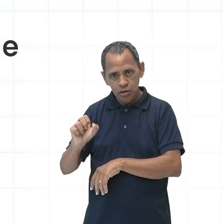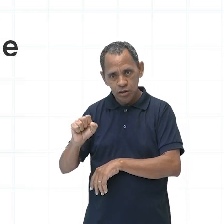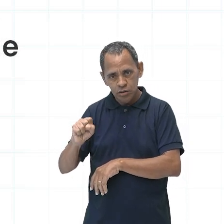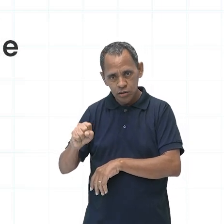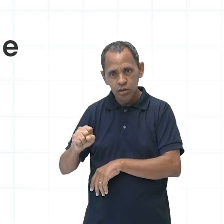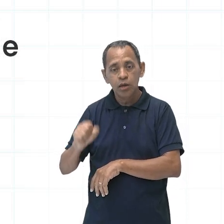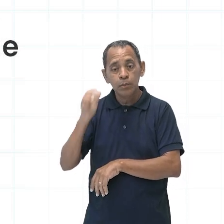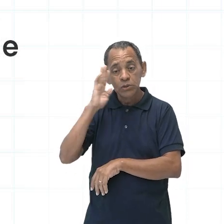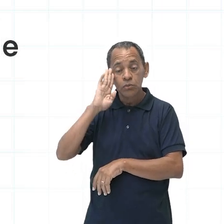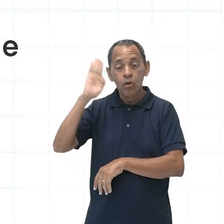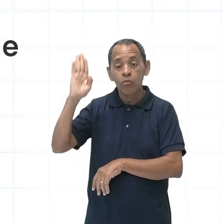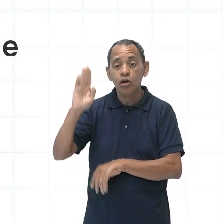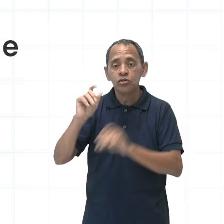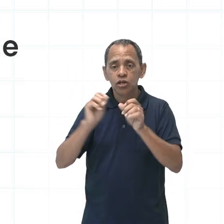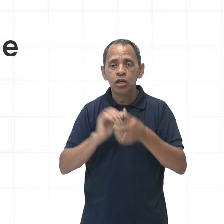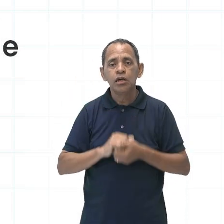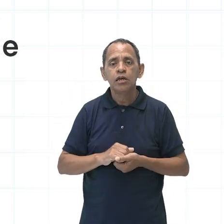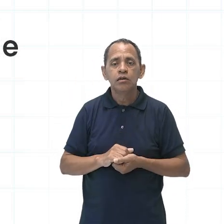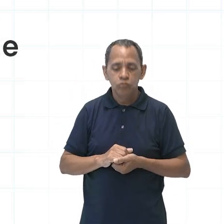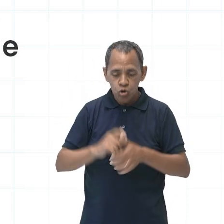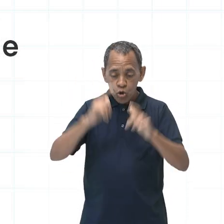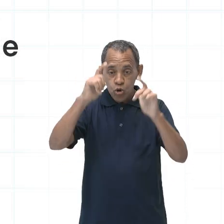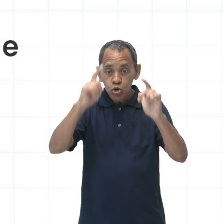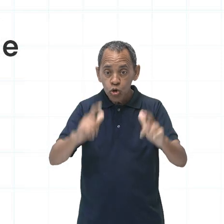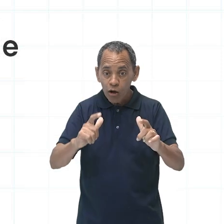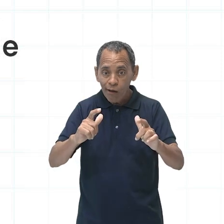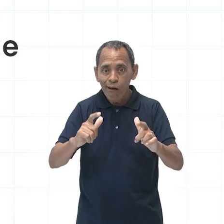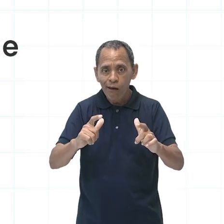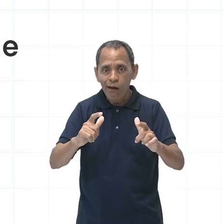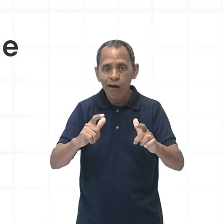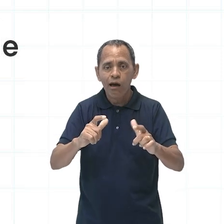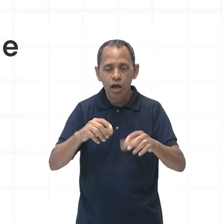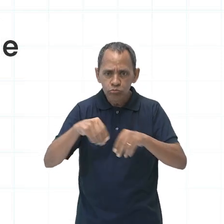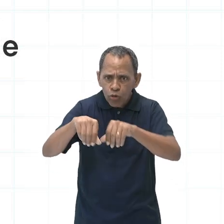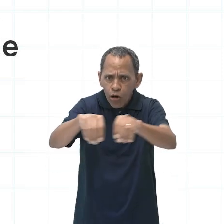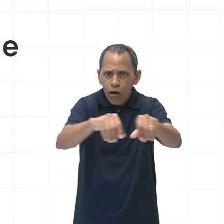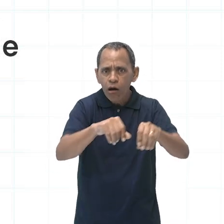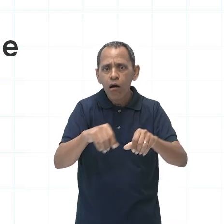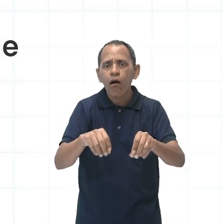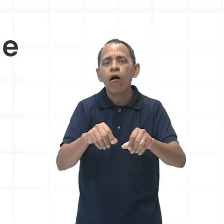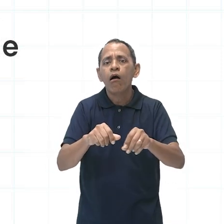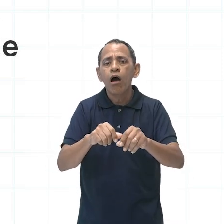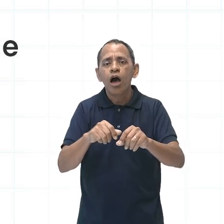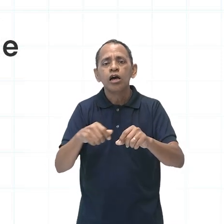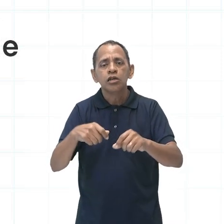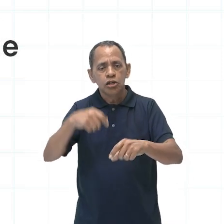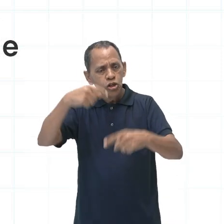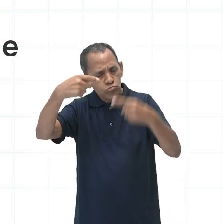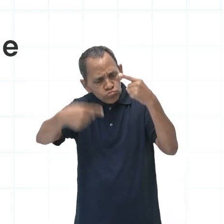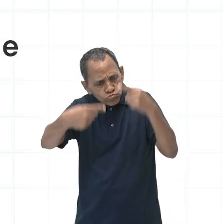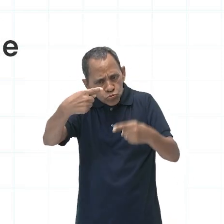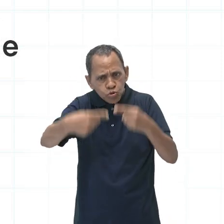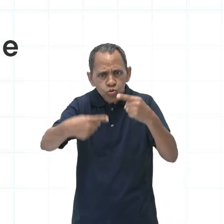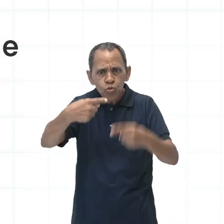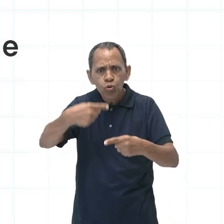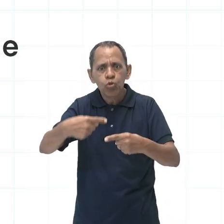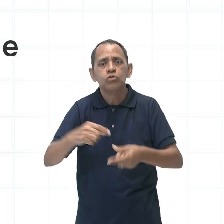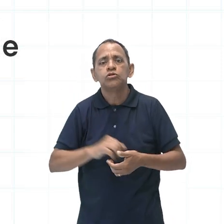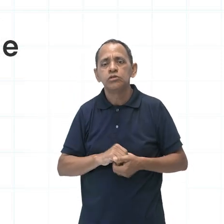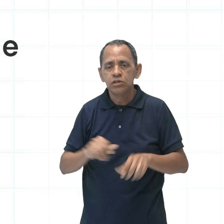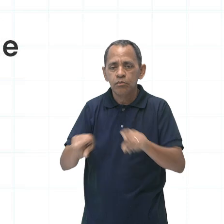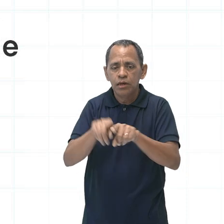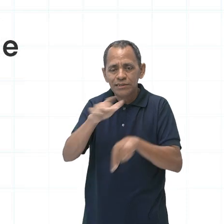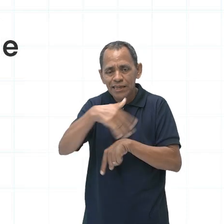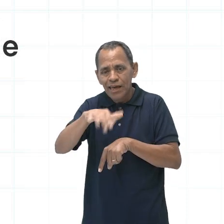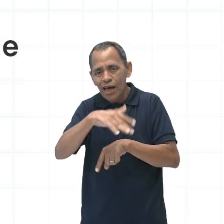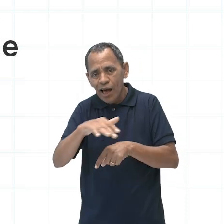os latifundiários, né? Então, eles defendem que mudanças são necessárias para que a área útil